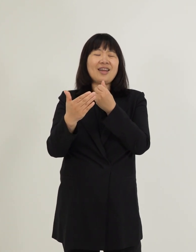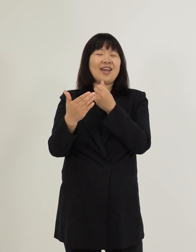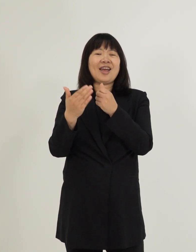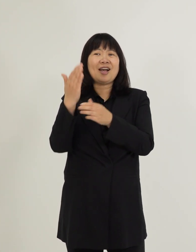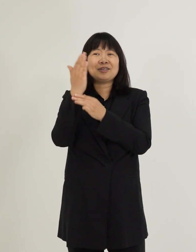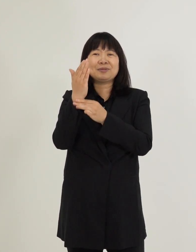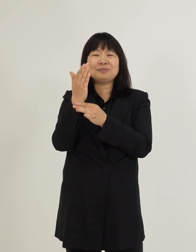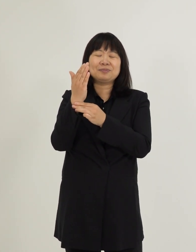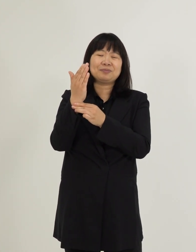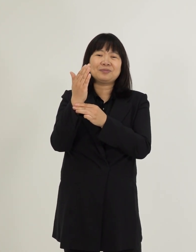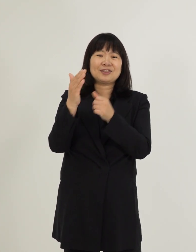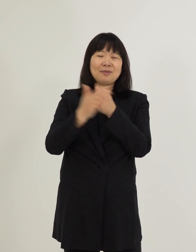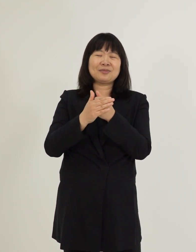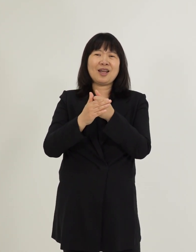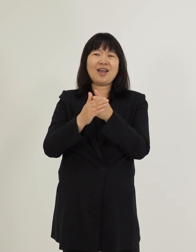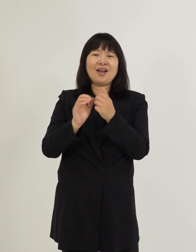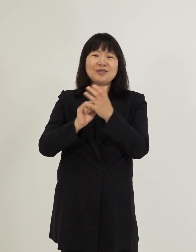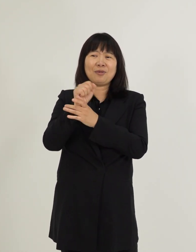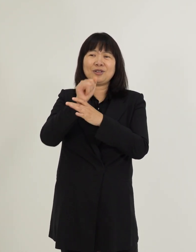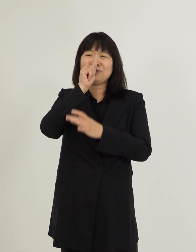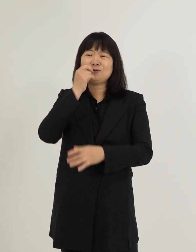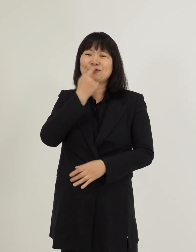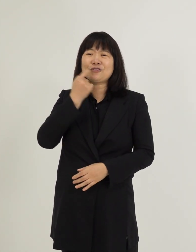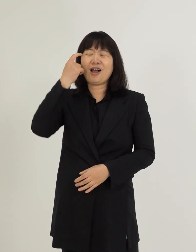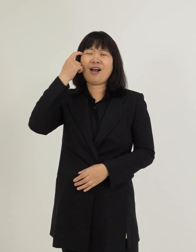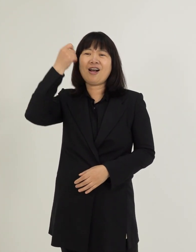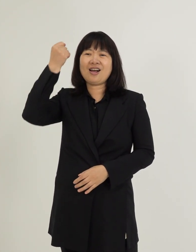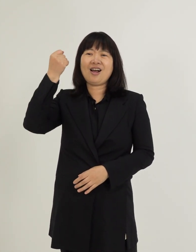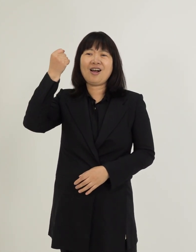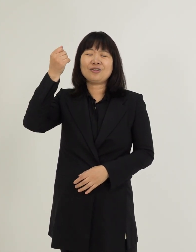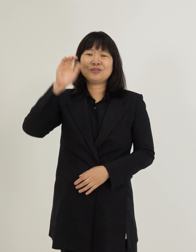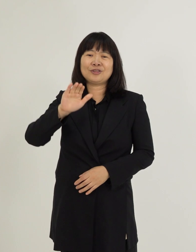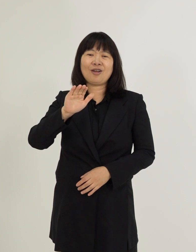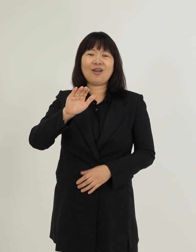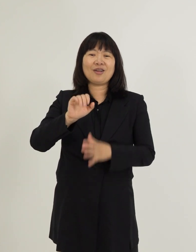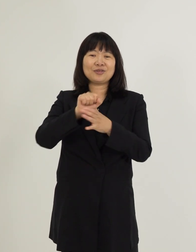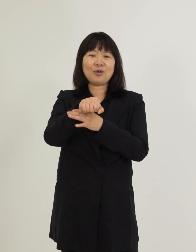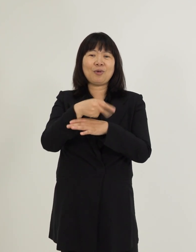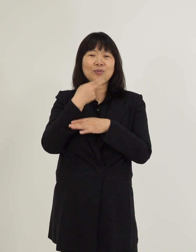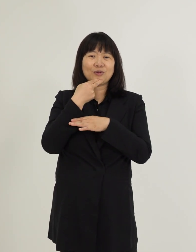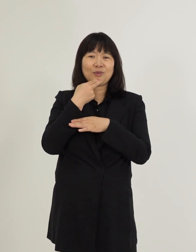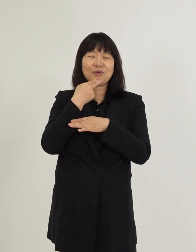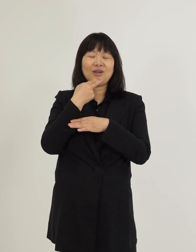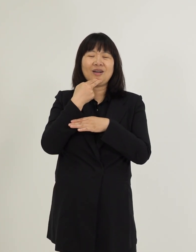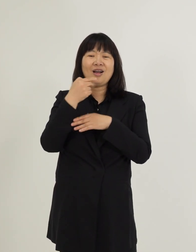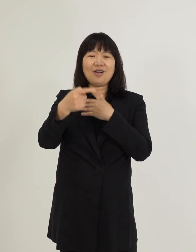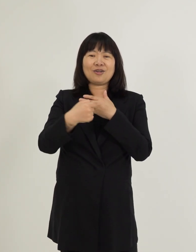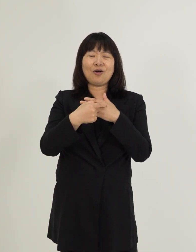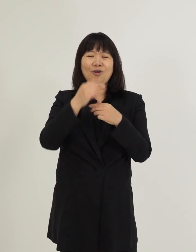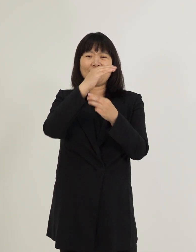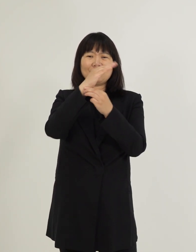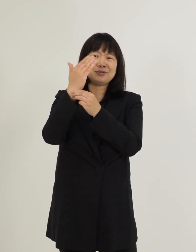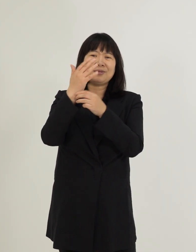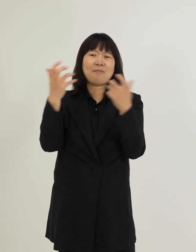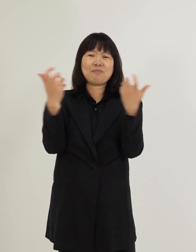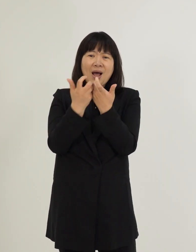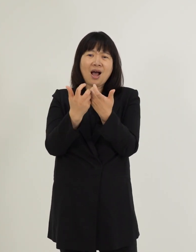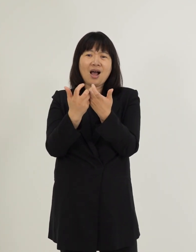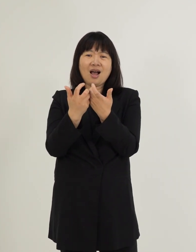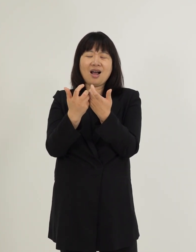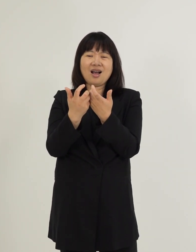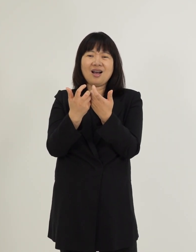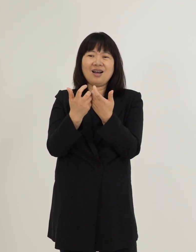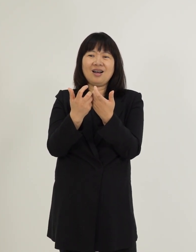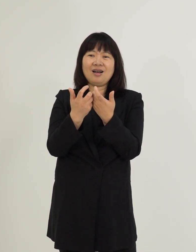있는데 열매가 없는데 잎만 무성한 이 무화과 나무는 당시 누구를 지칭하고